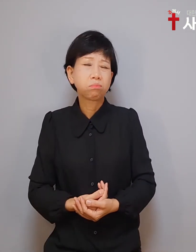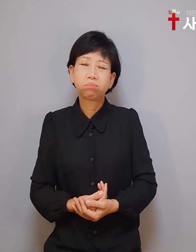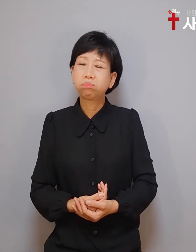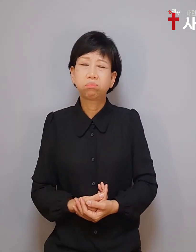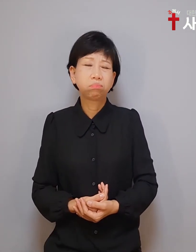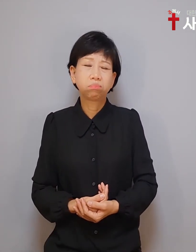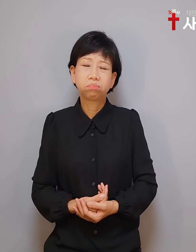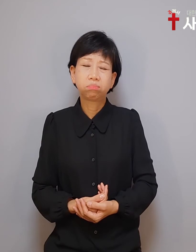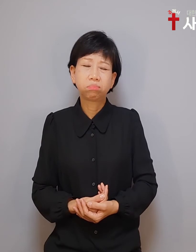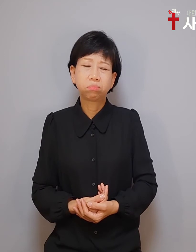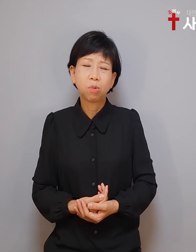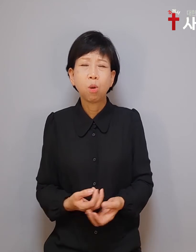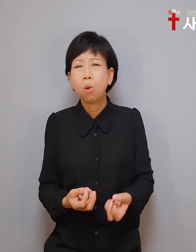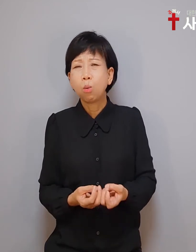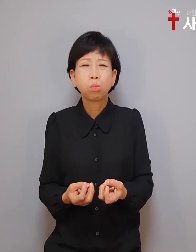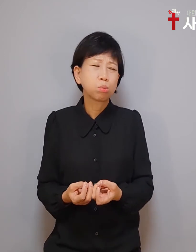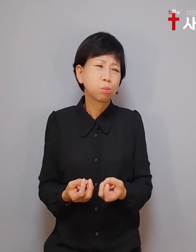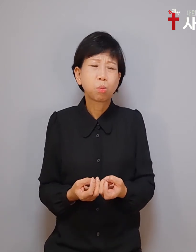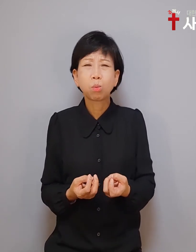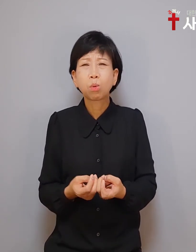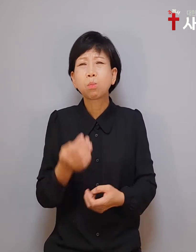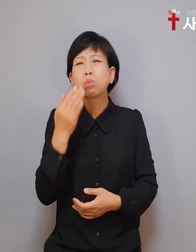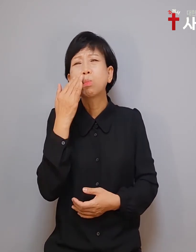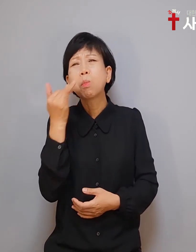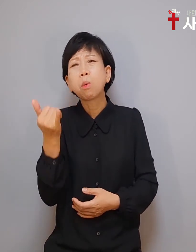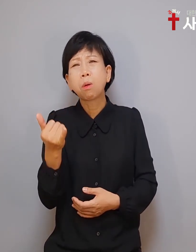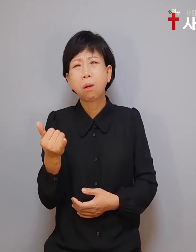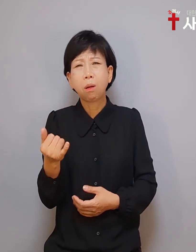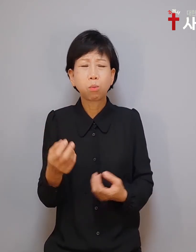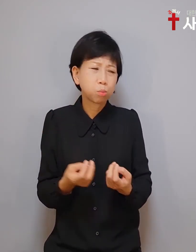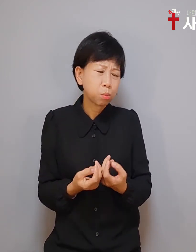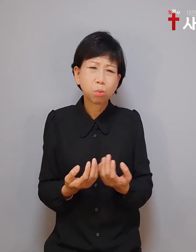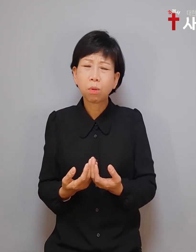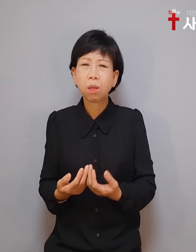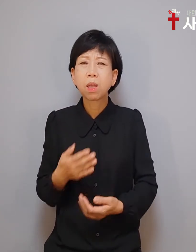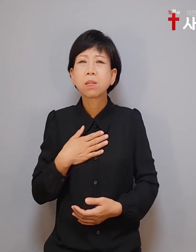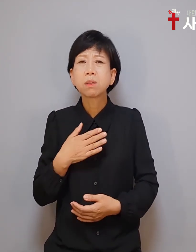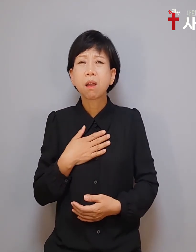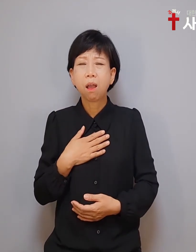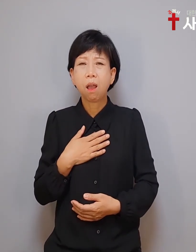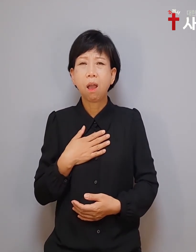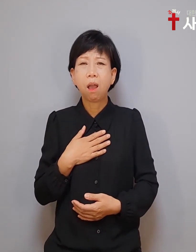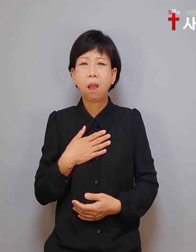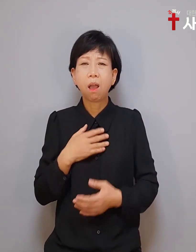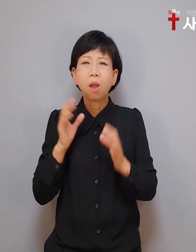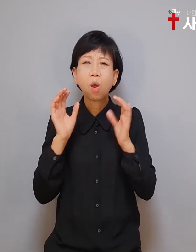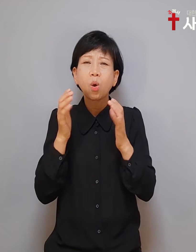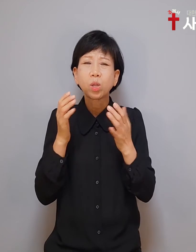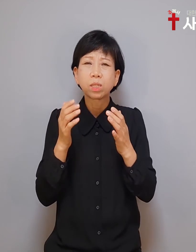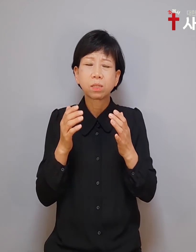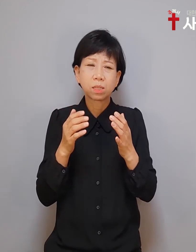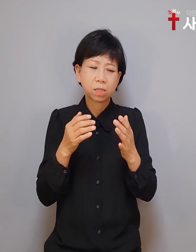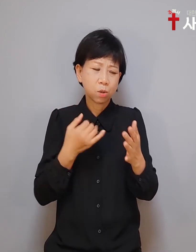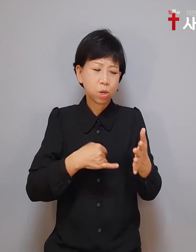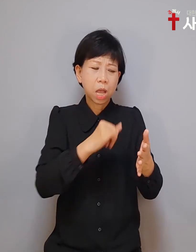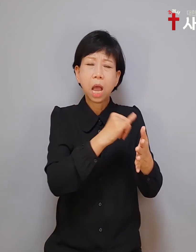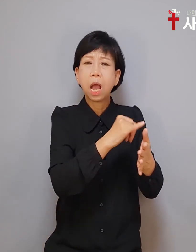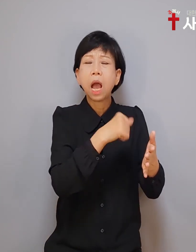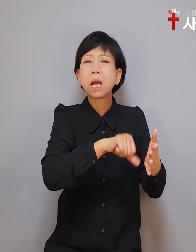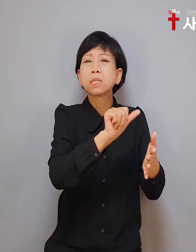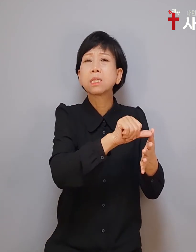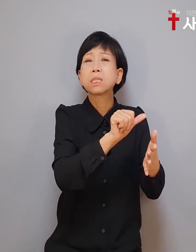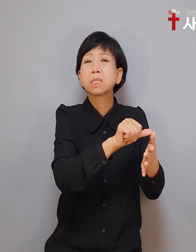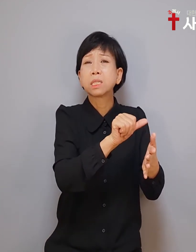아이고, 어찌할 바를 몰라요, 부모들이요. 제가 어릴 적에 우리 큰애를 한번 잃어버린 적이 있거든요. 이 녀석이 나가더니 집에를